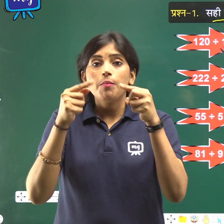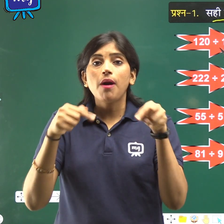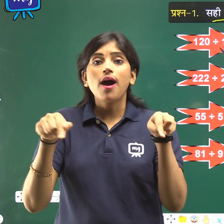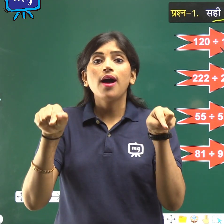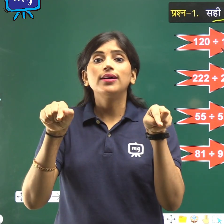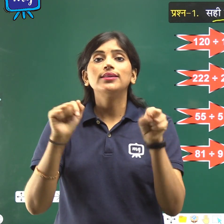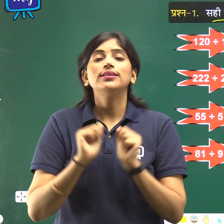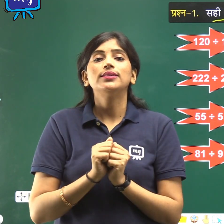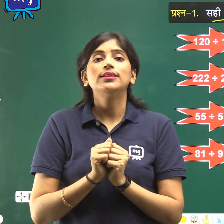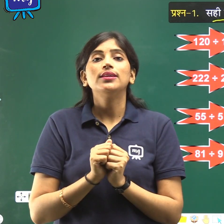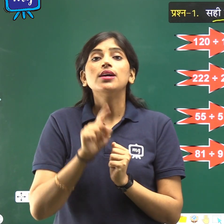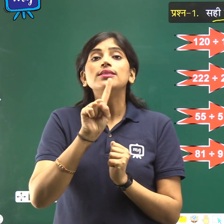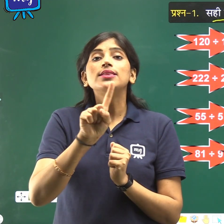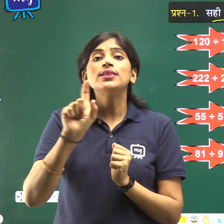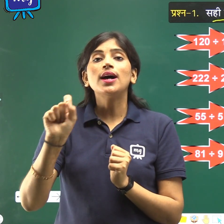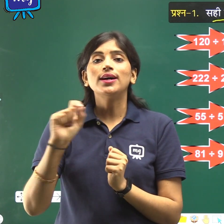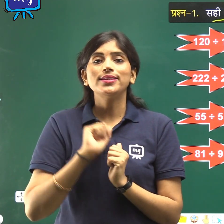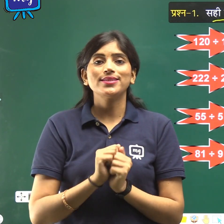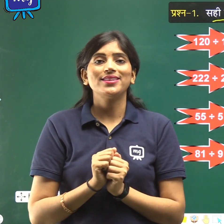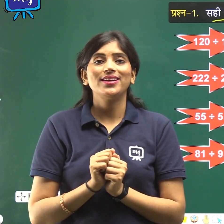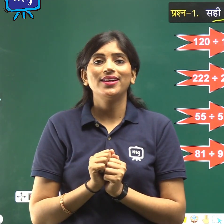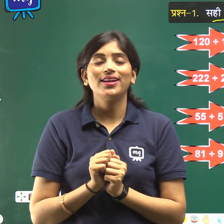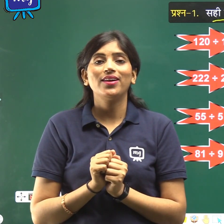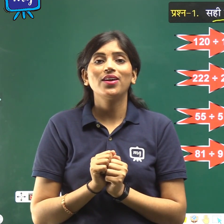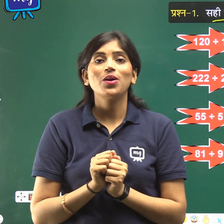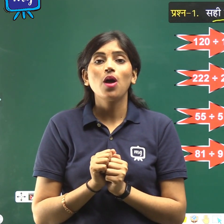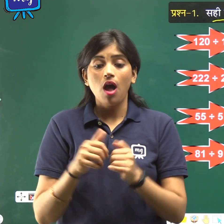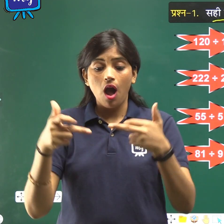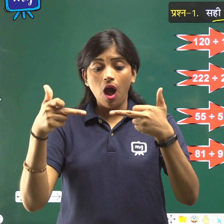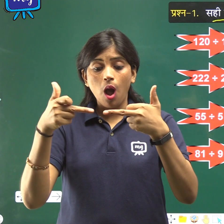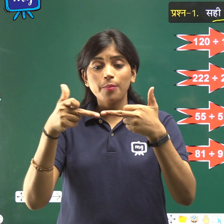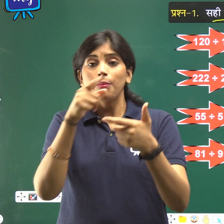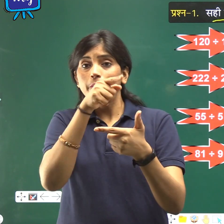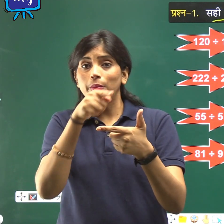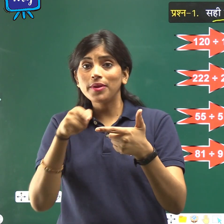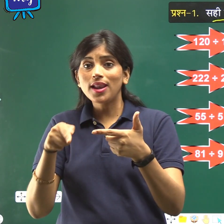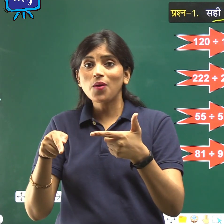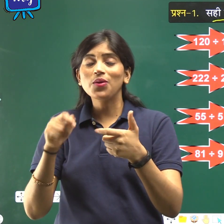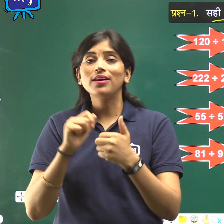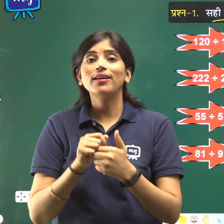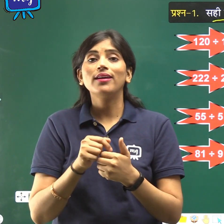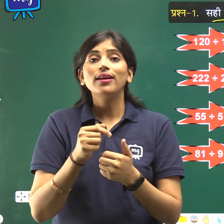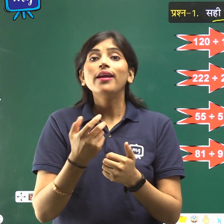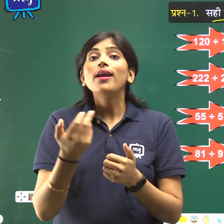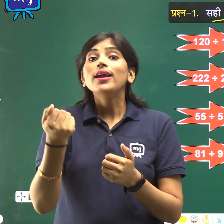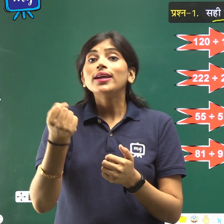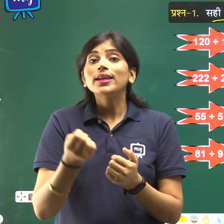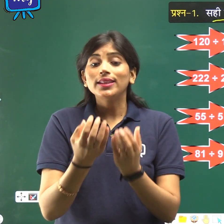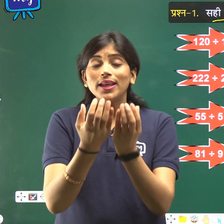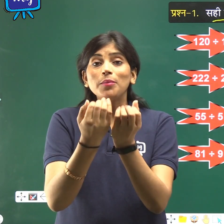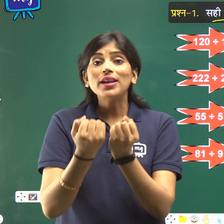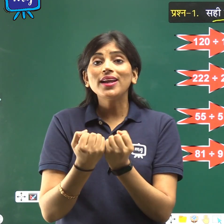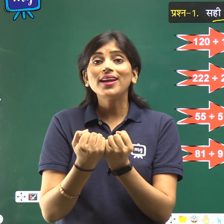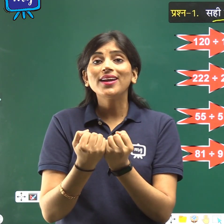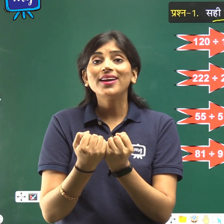भाग 10। अब मिलाओ बच्चों, कितने मिले?